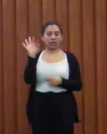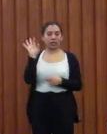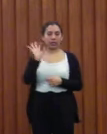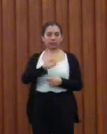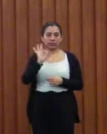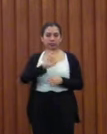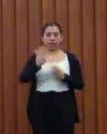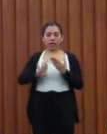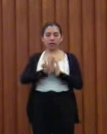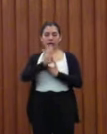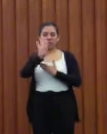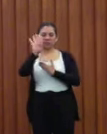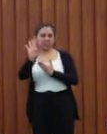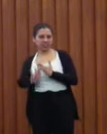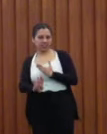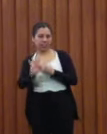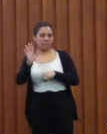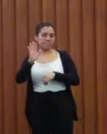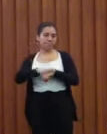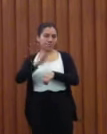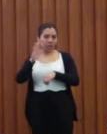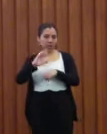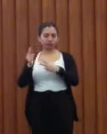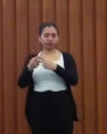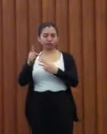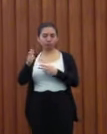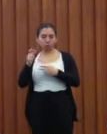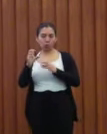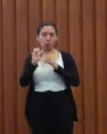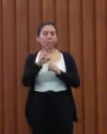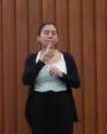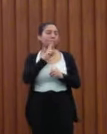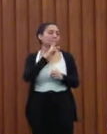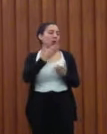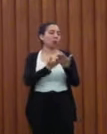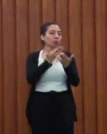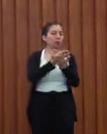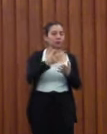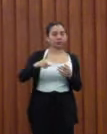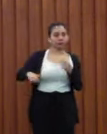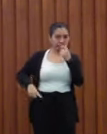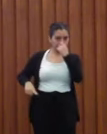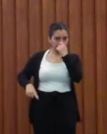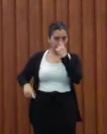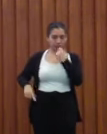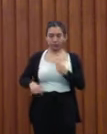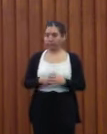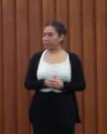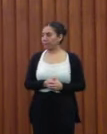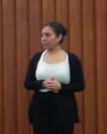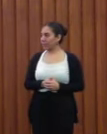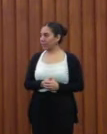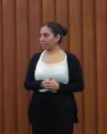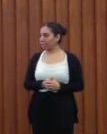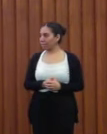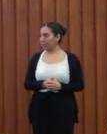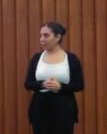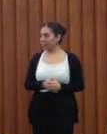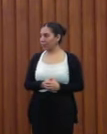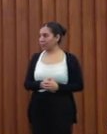incidencia para cambios en políticas públicas. Yo creo que esta plataforma va a servir a muchas para poder